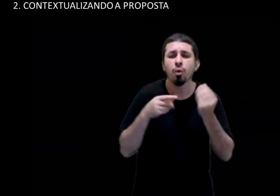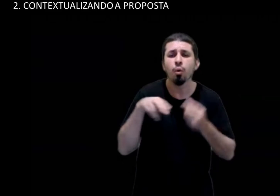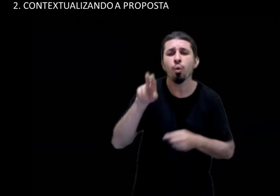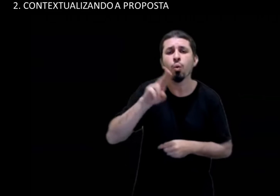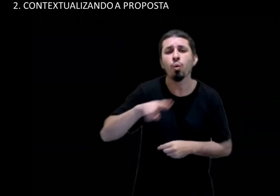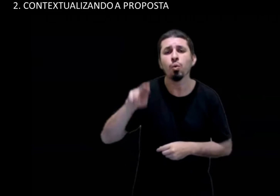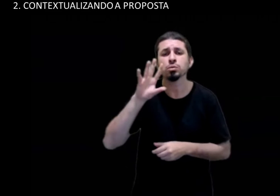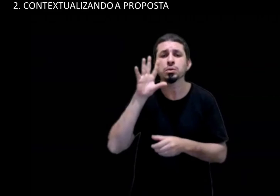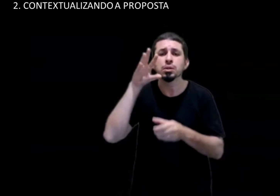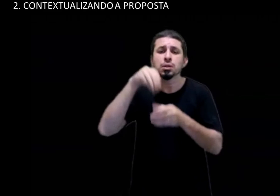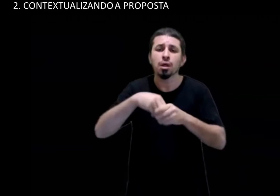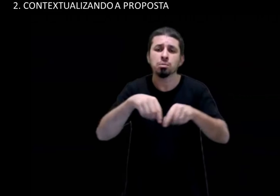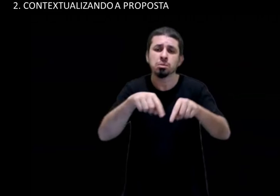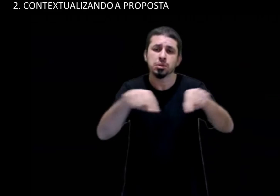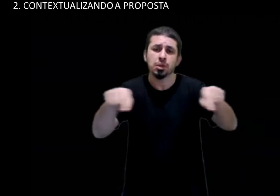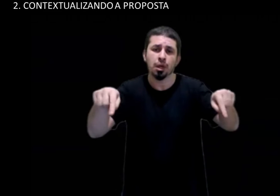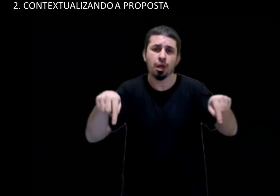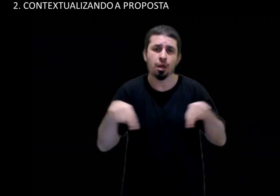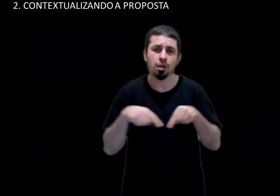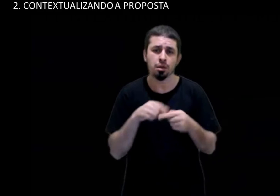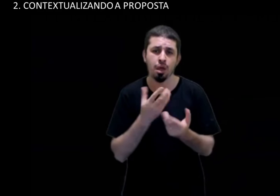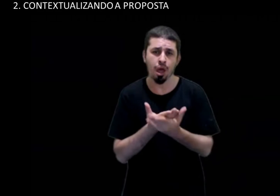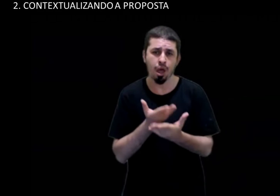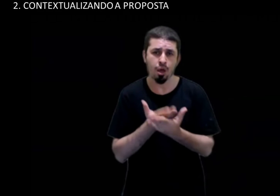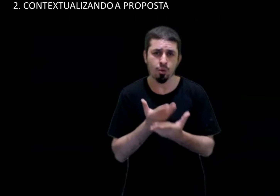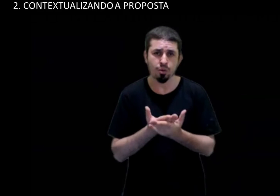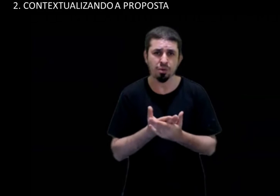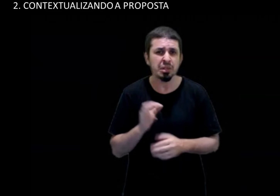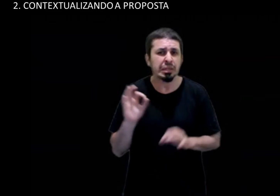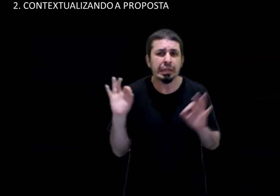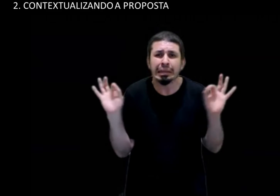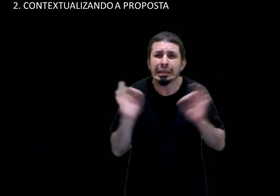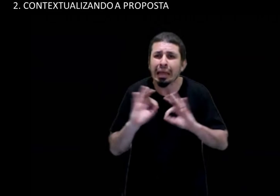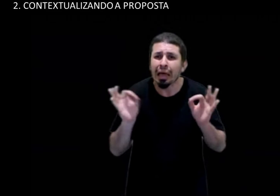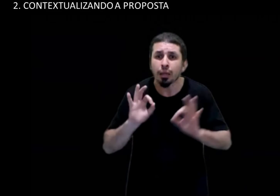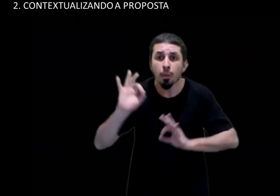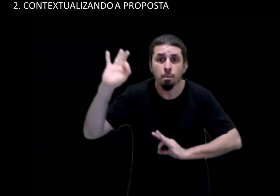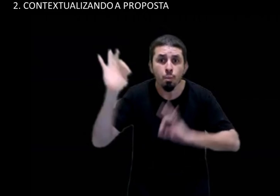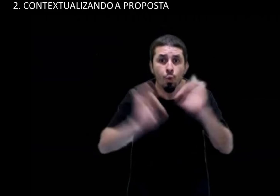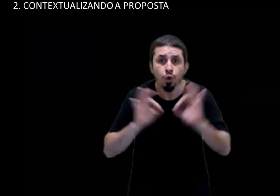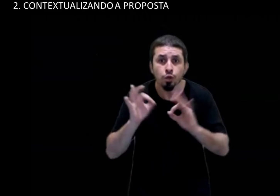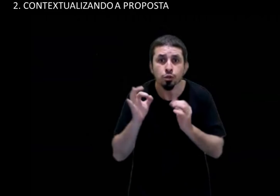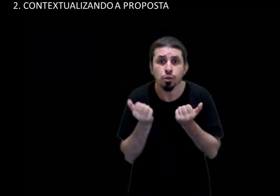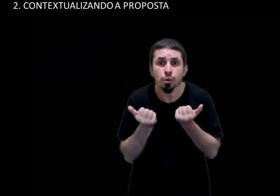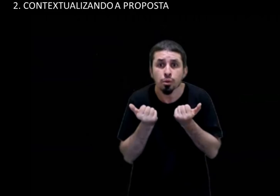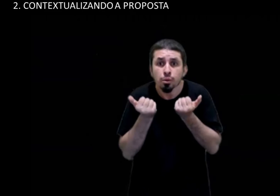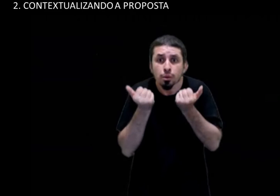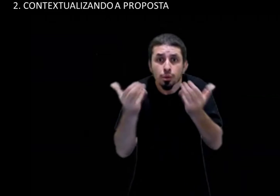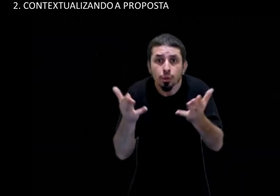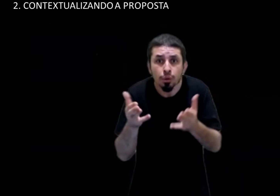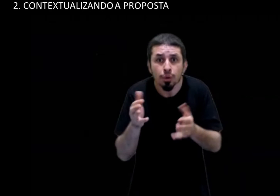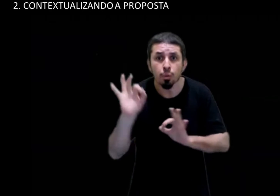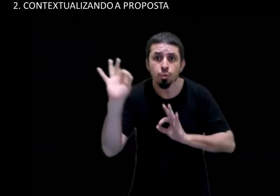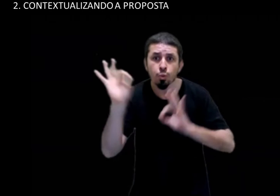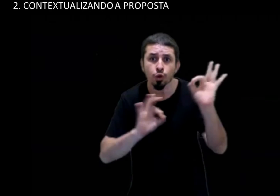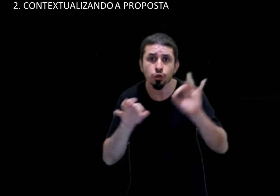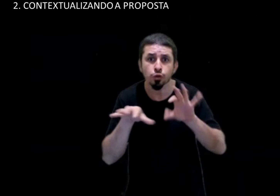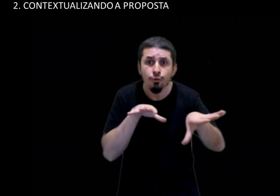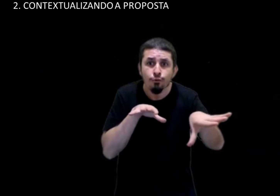em sala de aula. Nenhum projeto inicia nestes ou a partir destes momentos de formação. Não há, ao final,